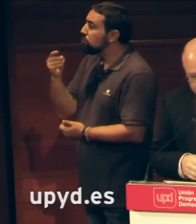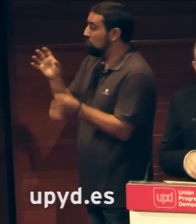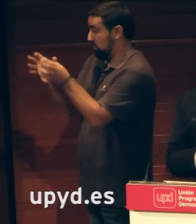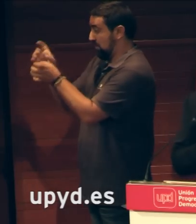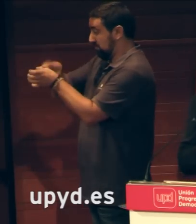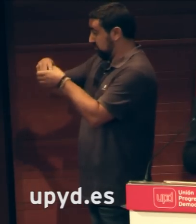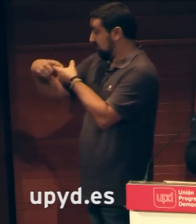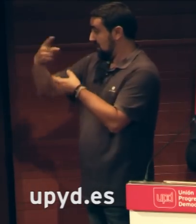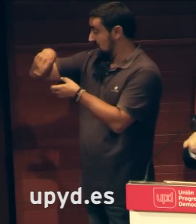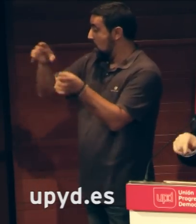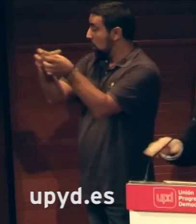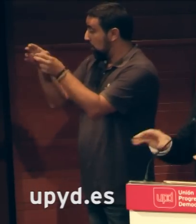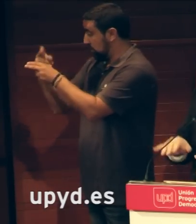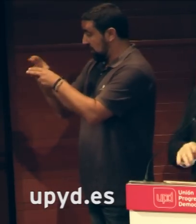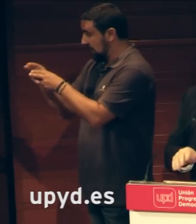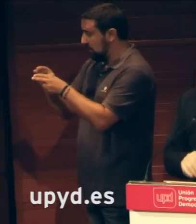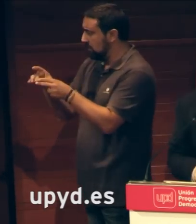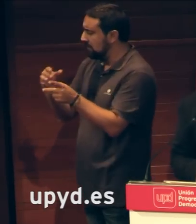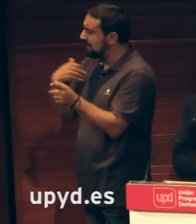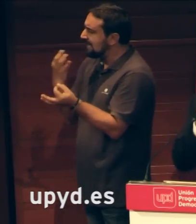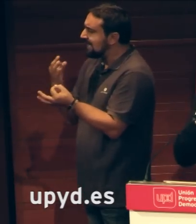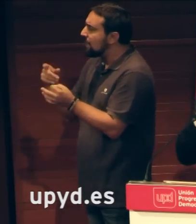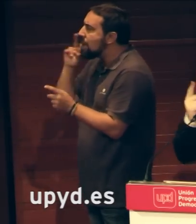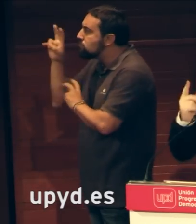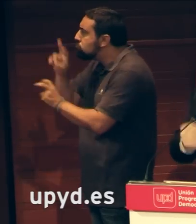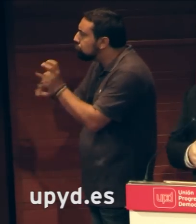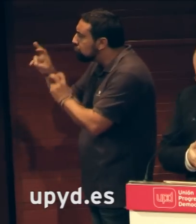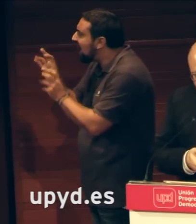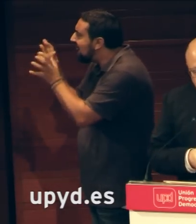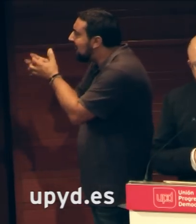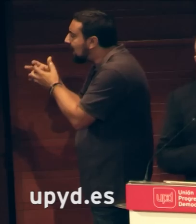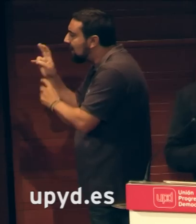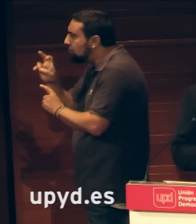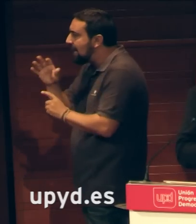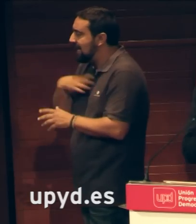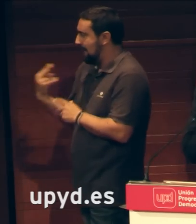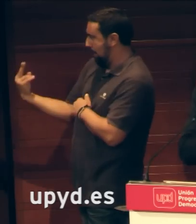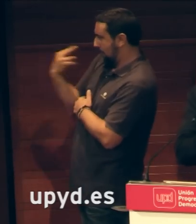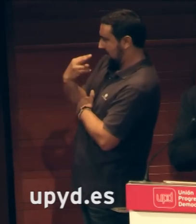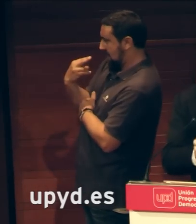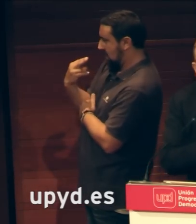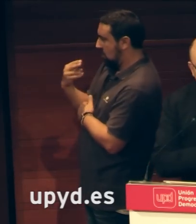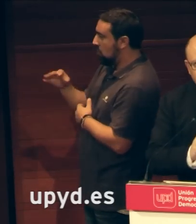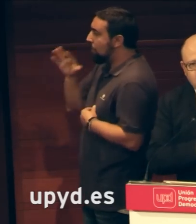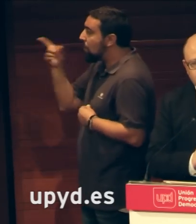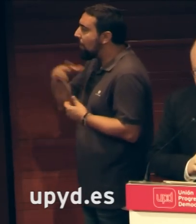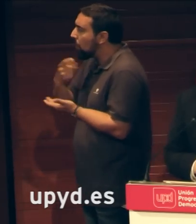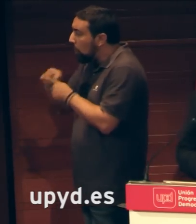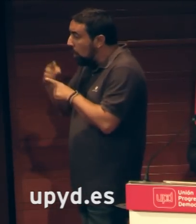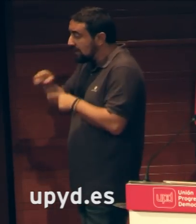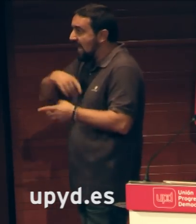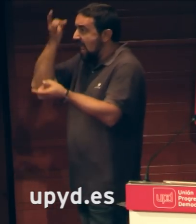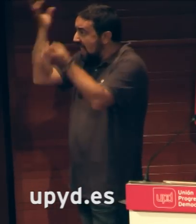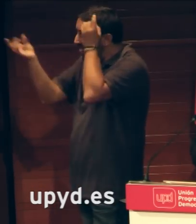viejos estarán ahora por internet intentando localizar este programa y verlo, ¿no? Porque con papel y lápiz irán anotando algunas